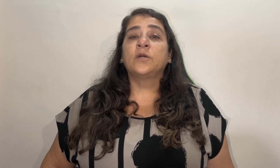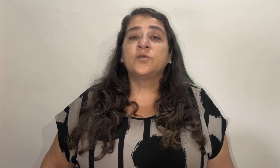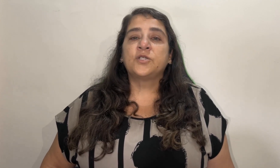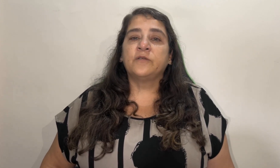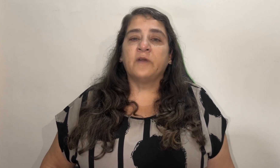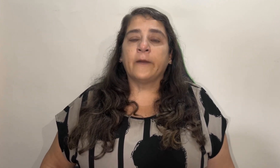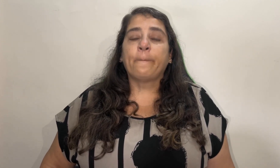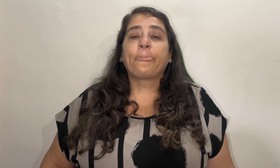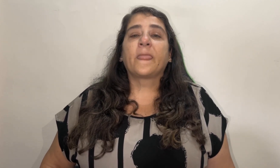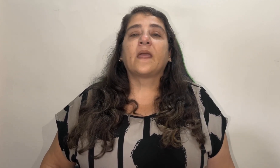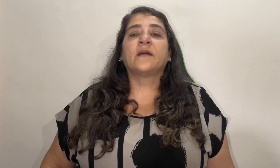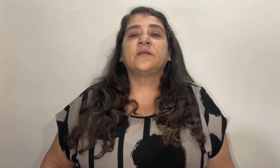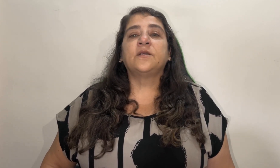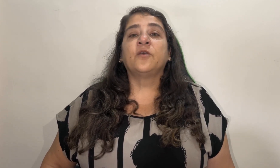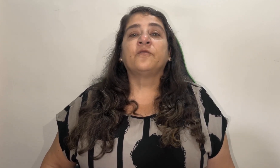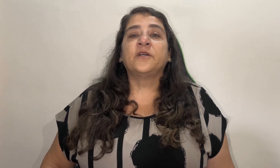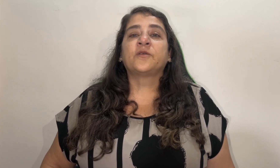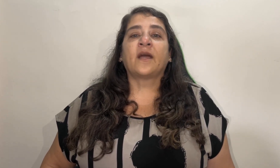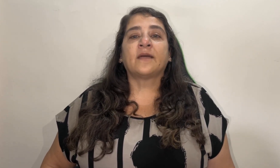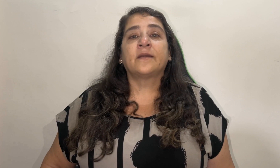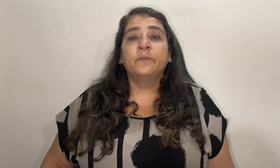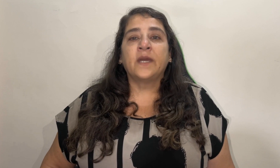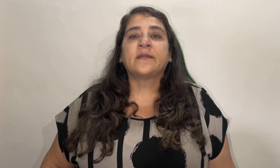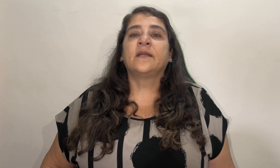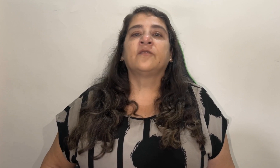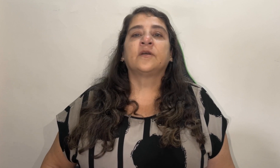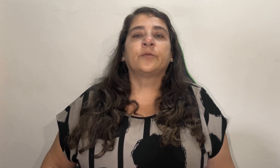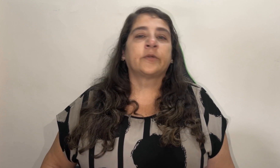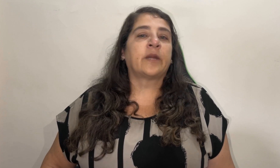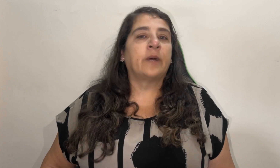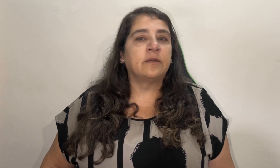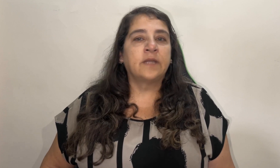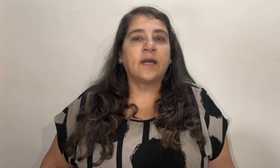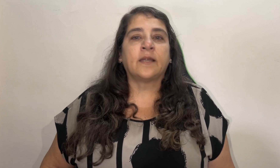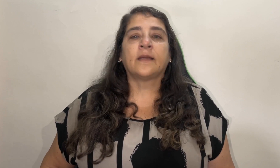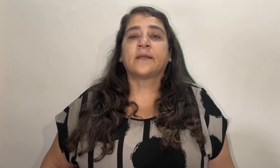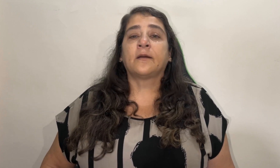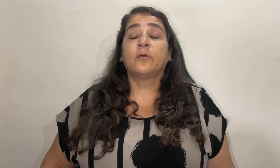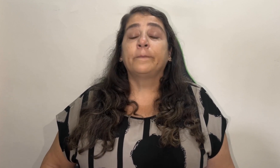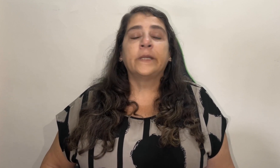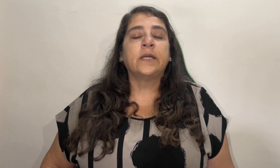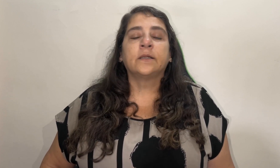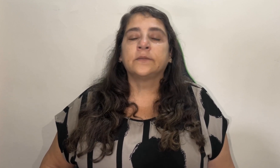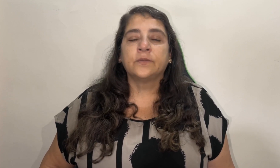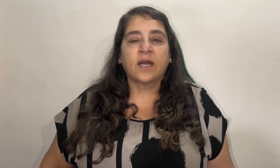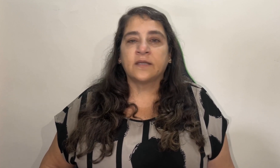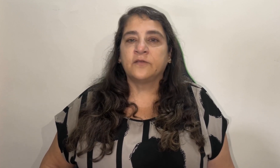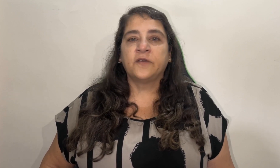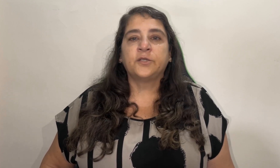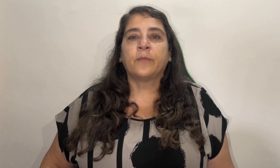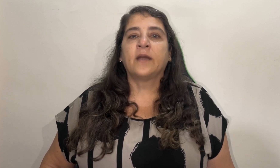eu estiver. Eu vejo que ela também está levando para o trabalho dela, ela está ampliando cada vez mais